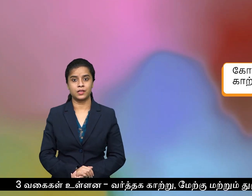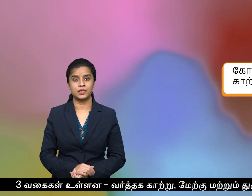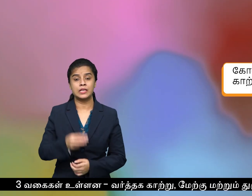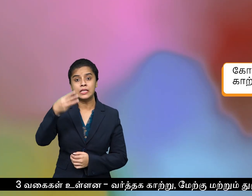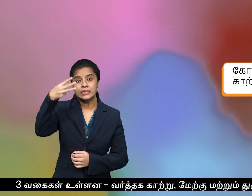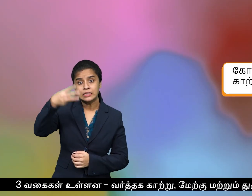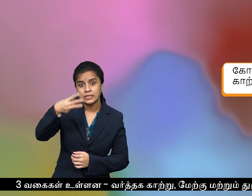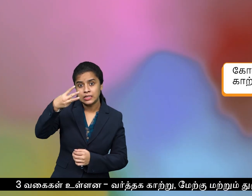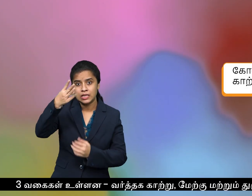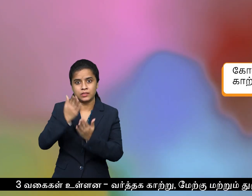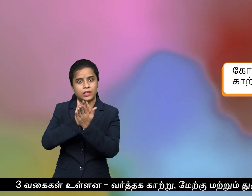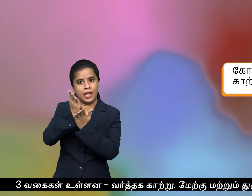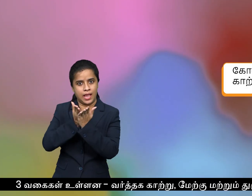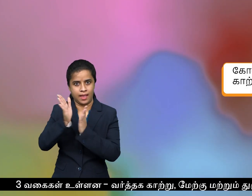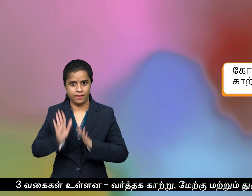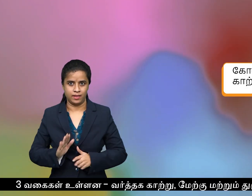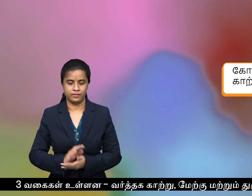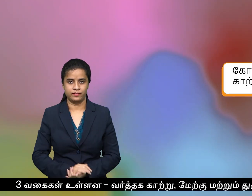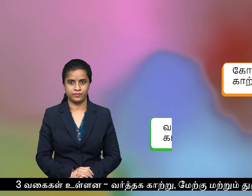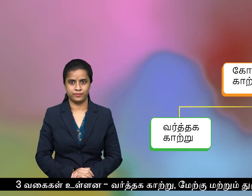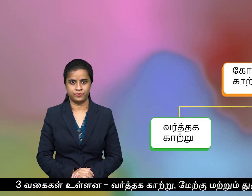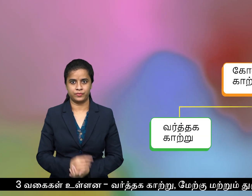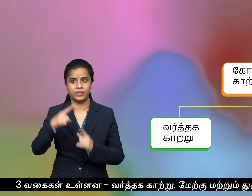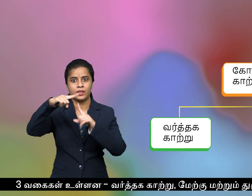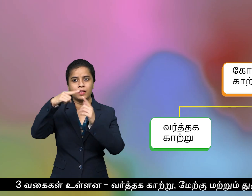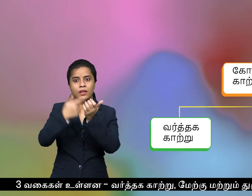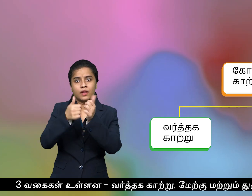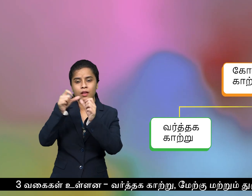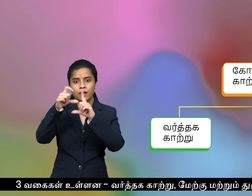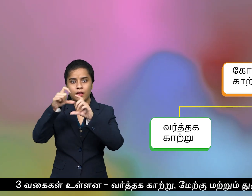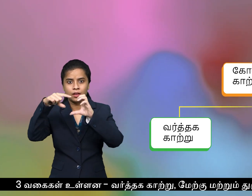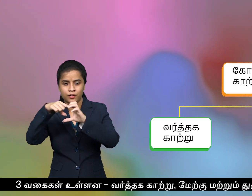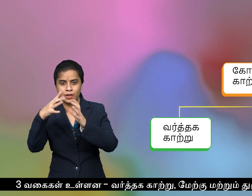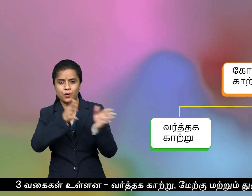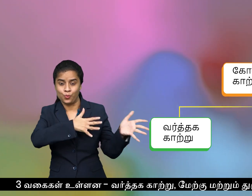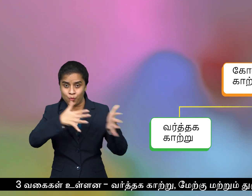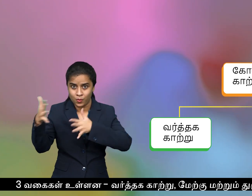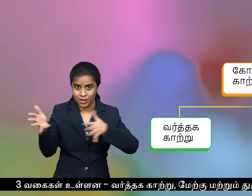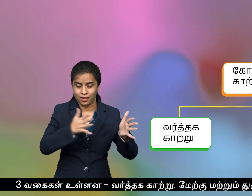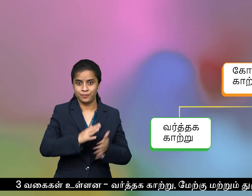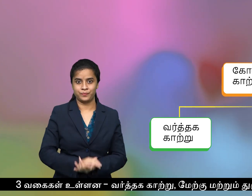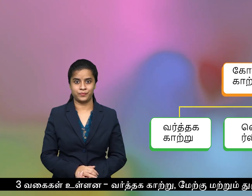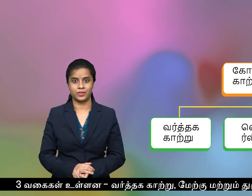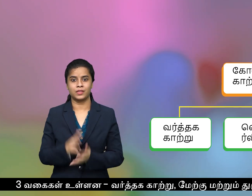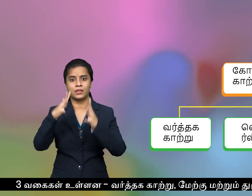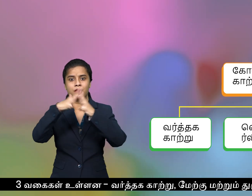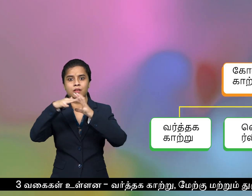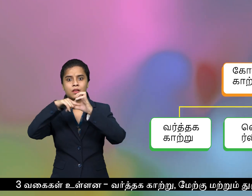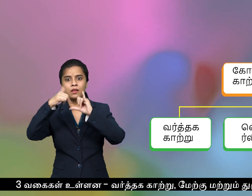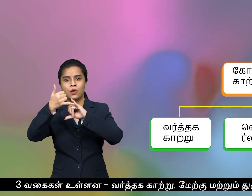3 வகைகள் உள்ளன: வர்த்தக காற்று, மேற்கு மற்றும் துருவ காற்று.